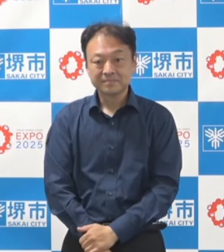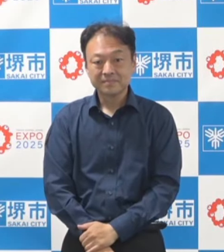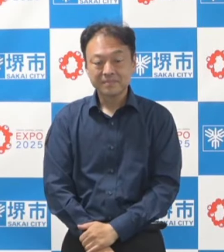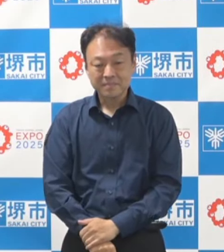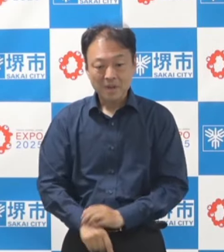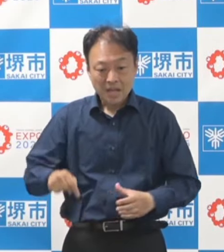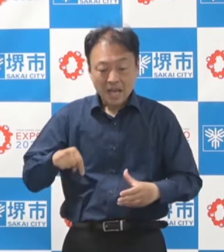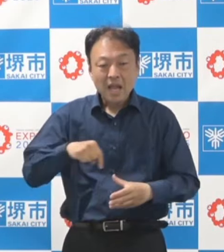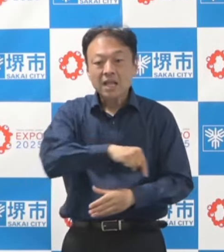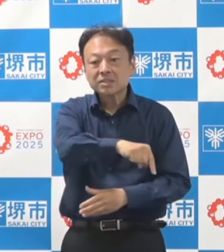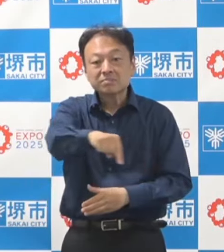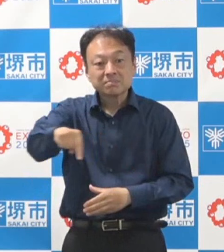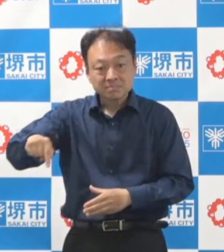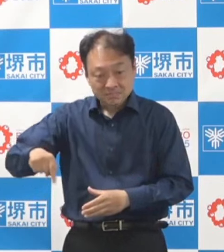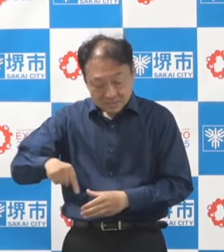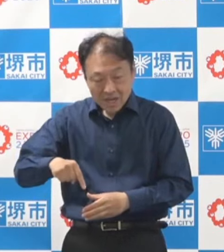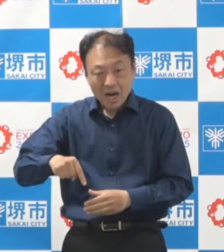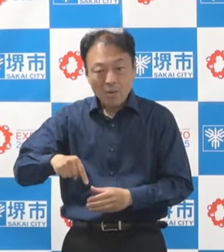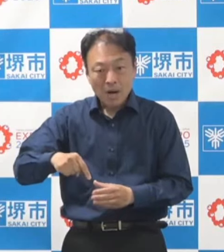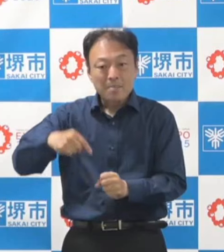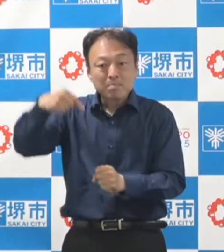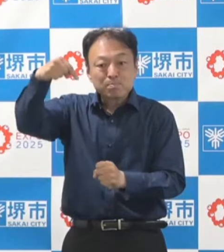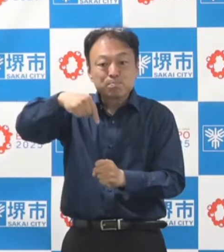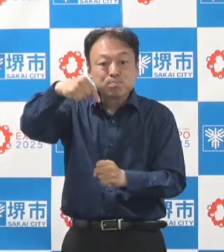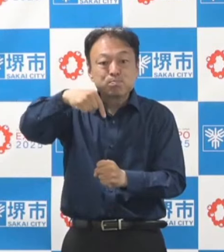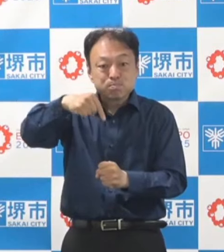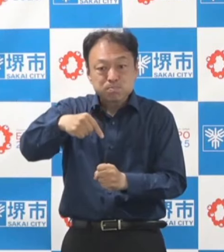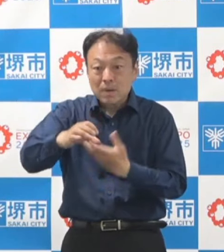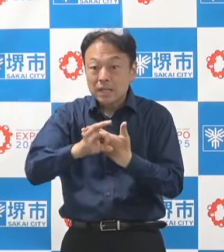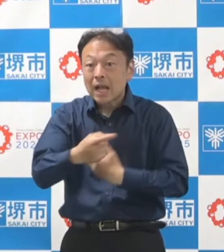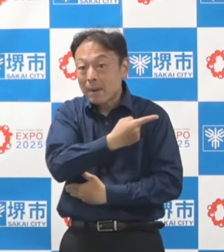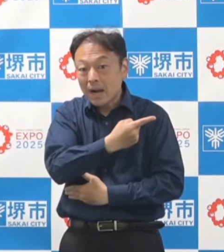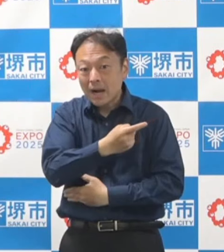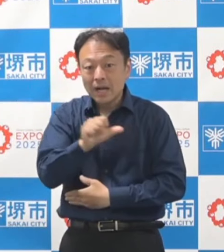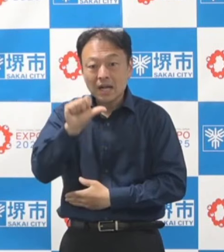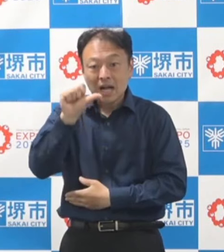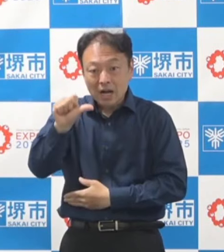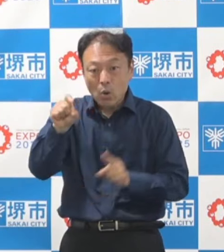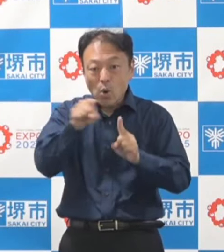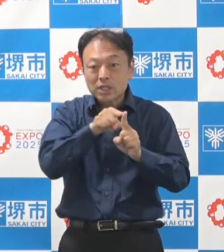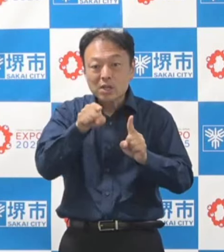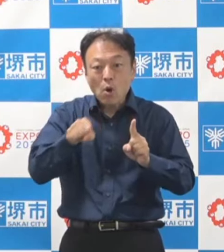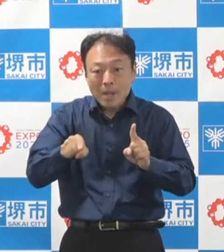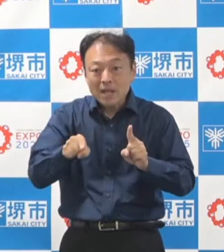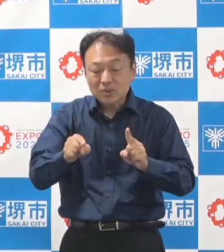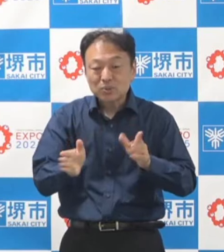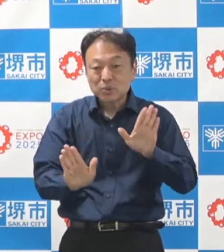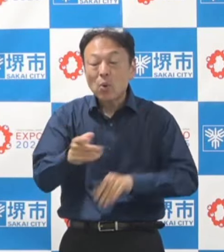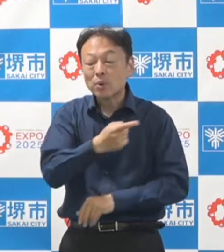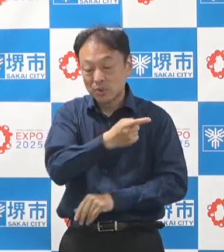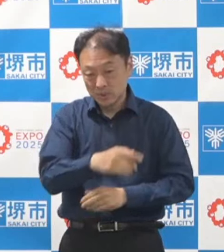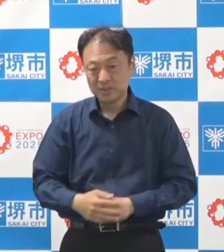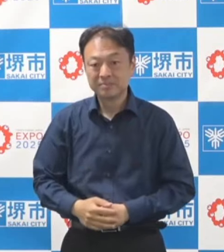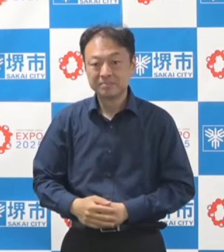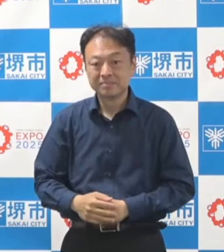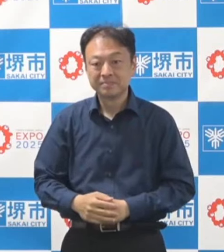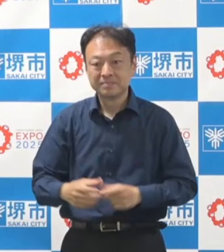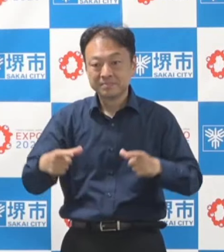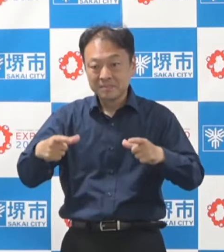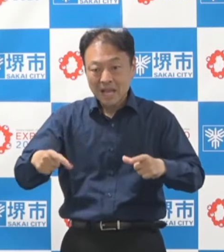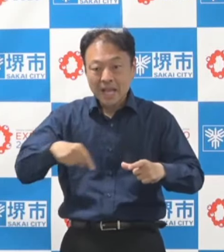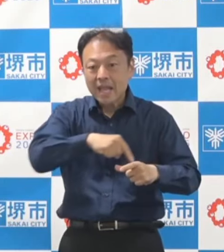位置情報を利用していまして、今こちらは5キロメートル以内の介護者からという内容がありますが、